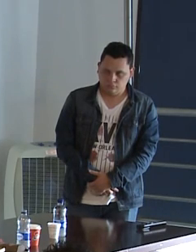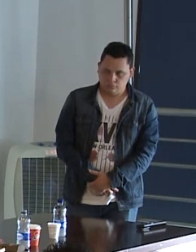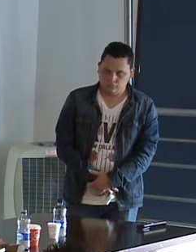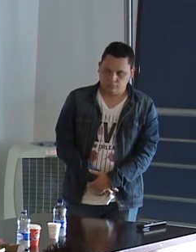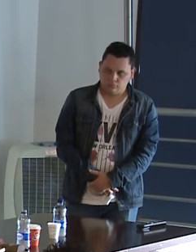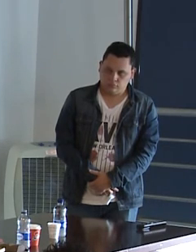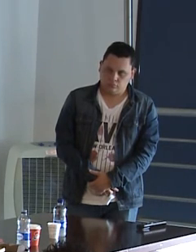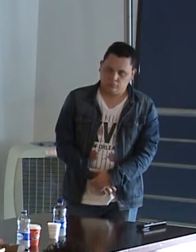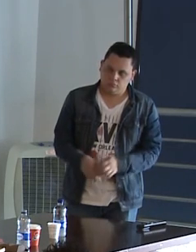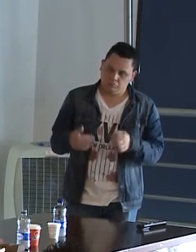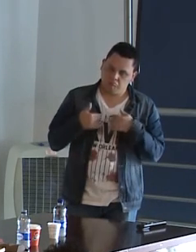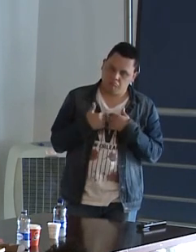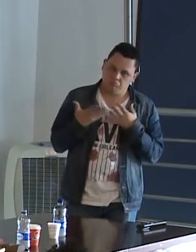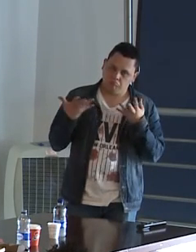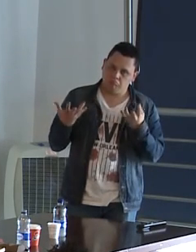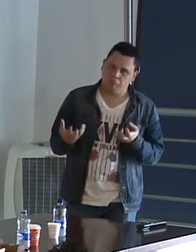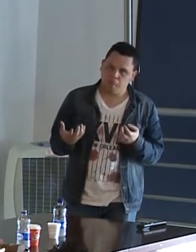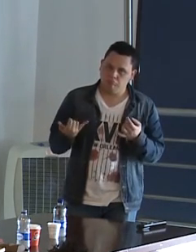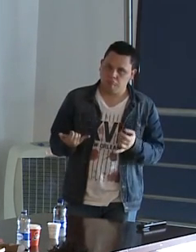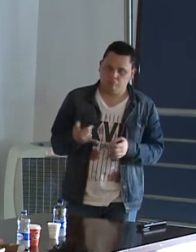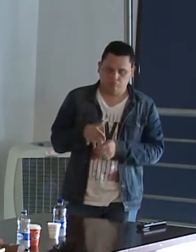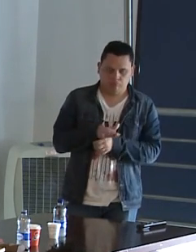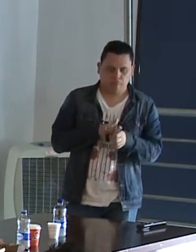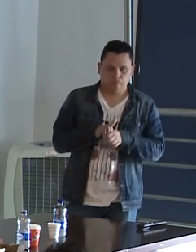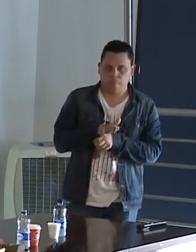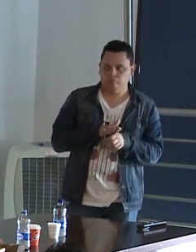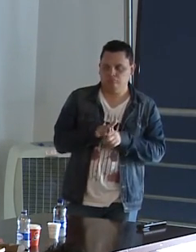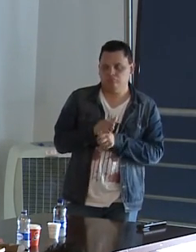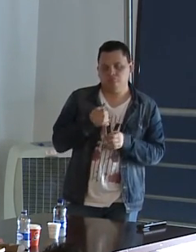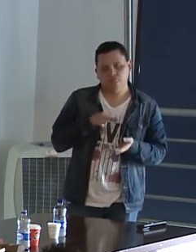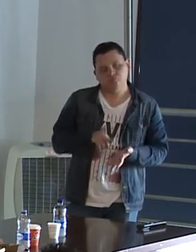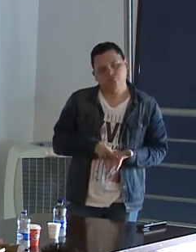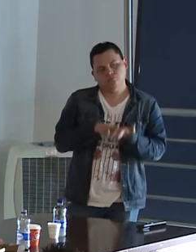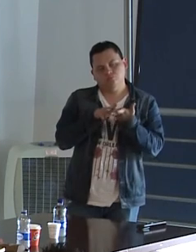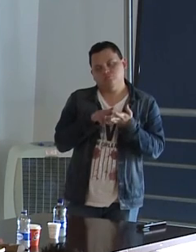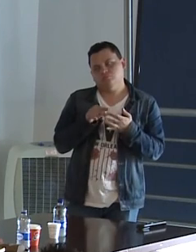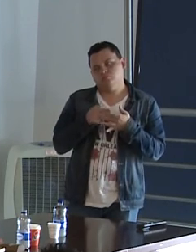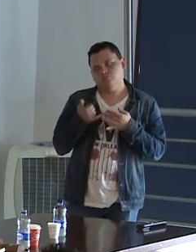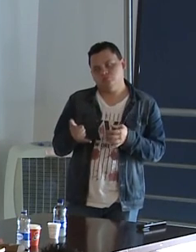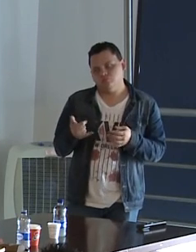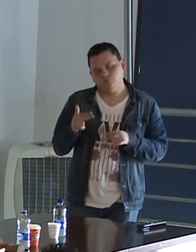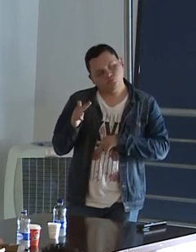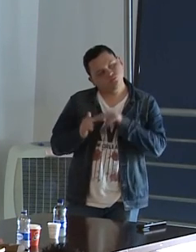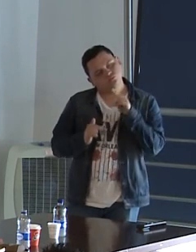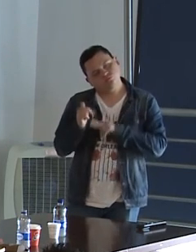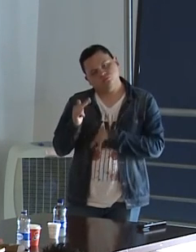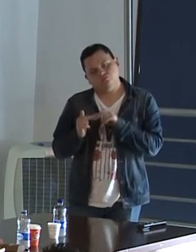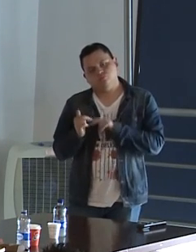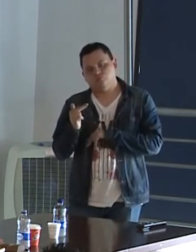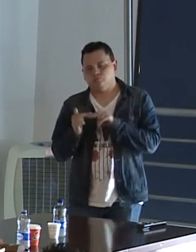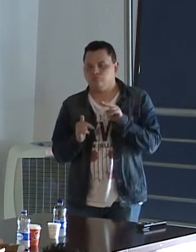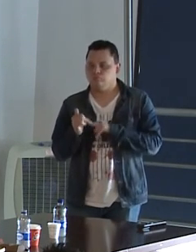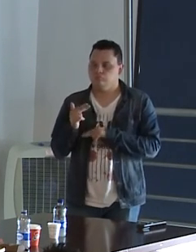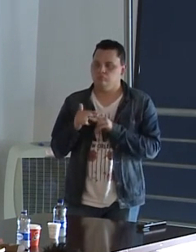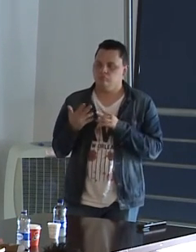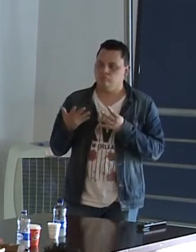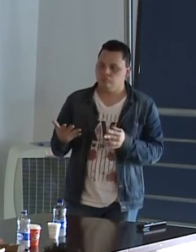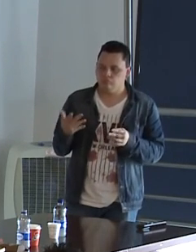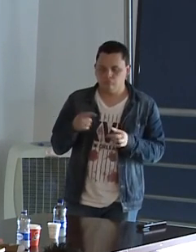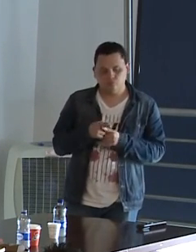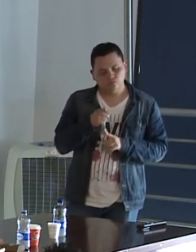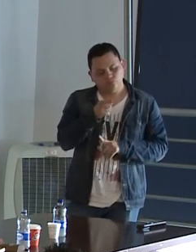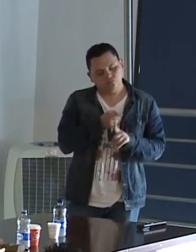Yo quisiera en este momento resaltar en esta construcción, además del